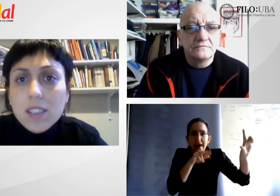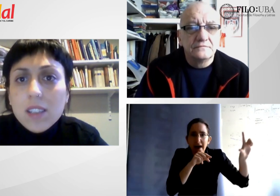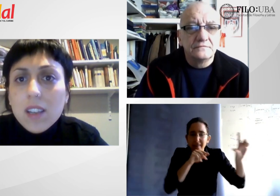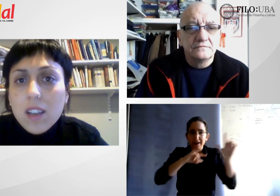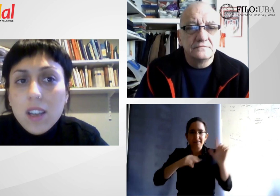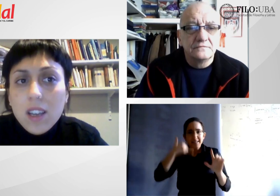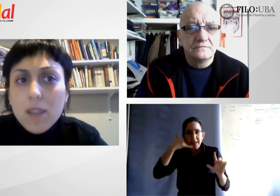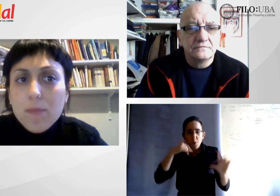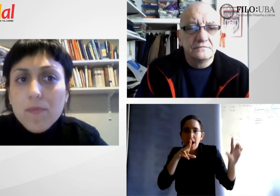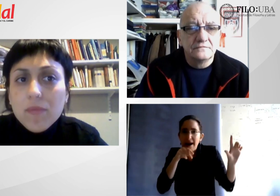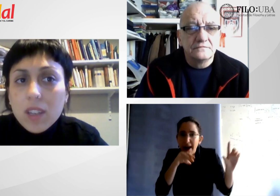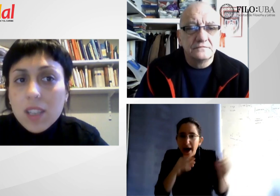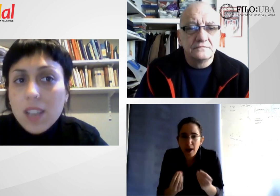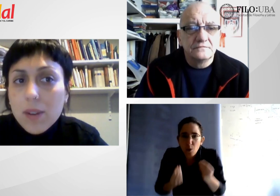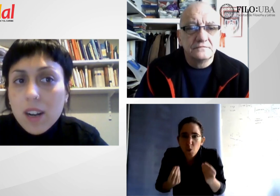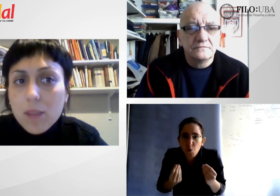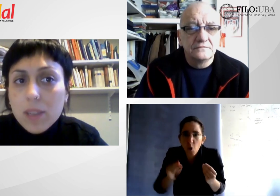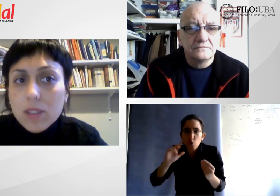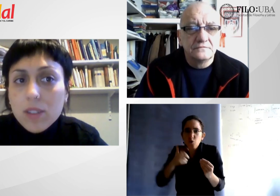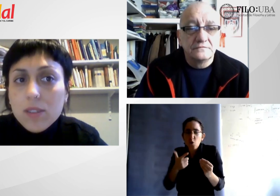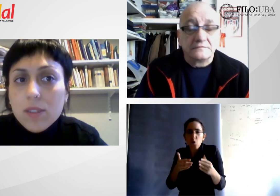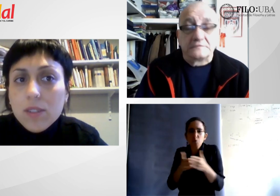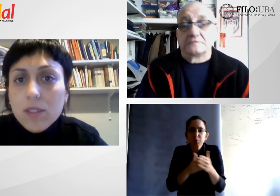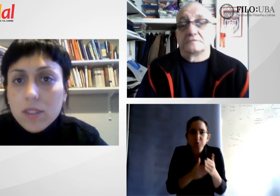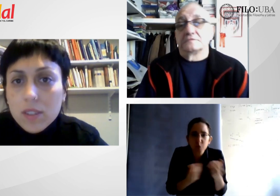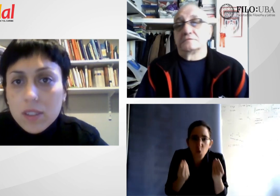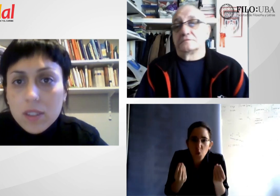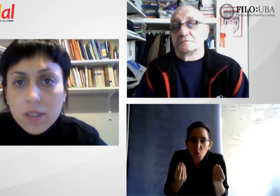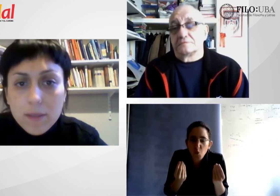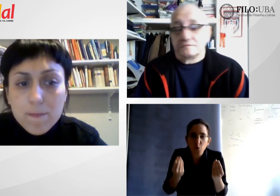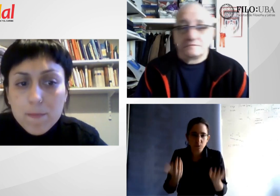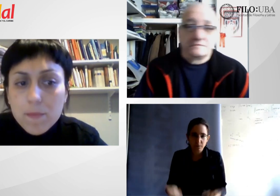¿Ustedes qué saben al respecto de esto?